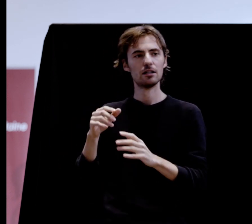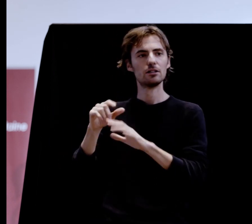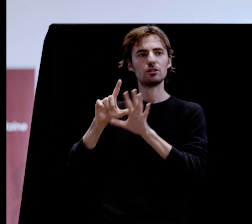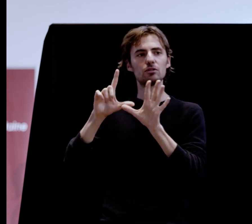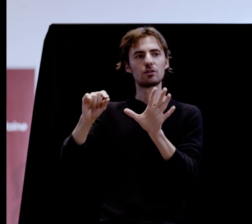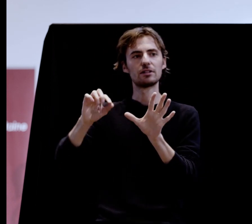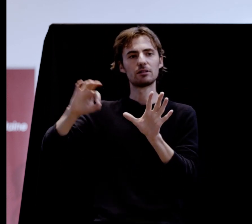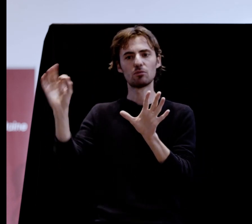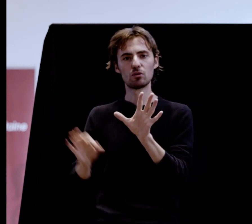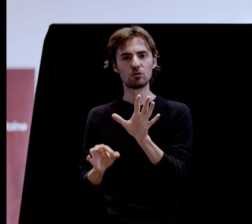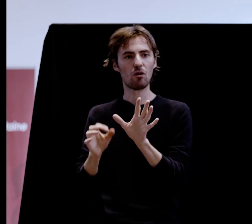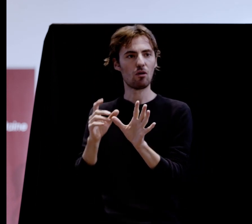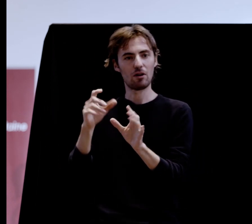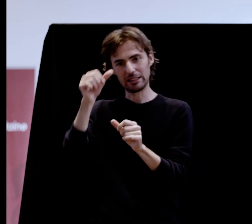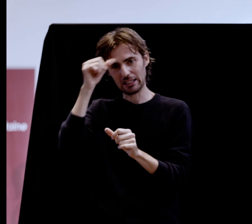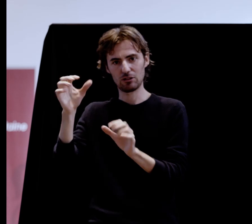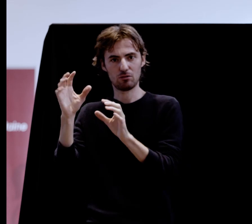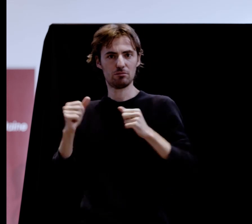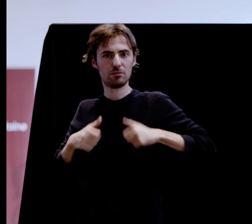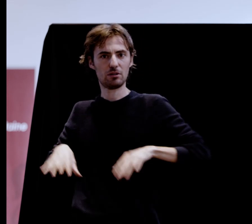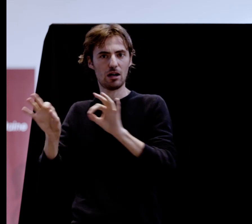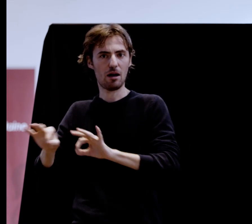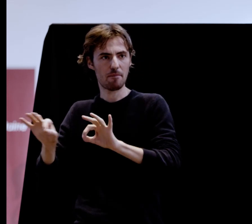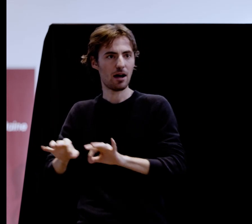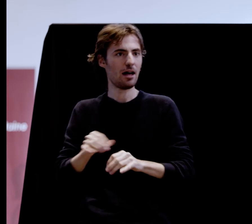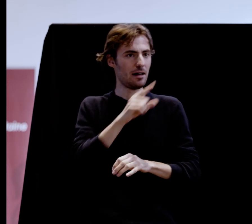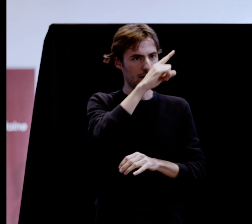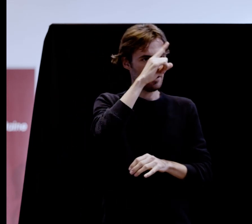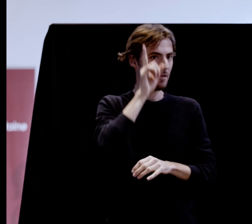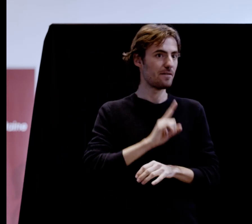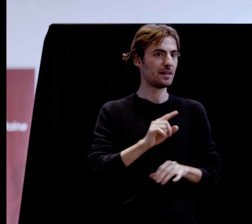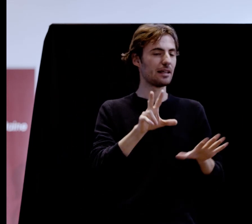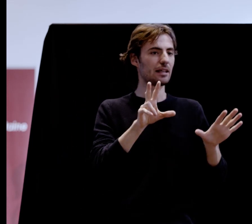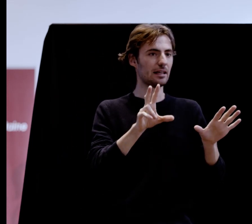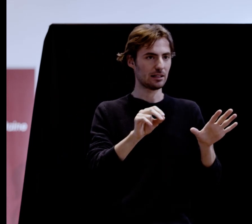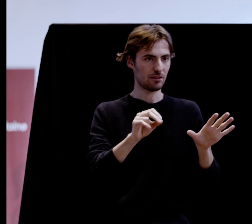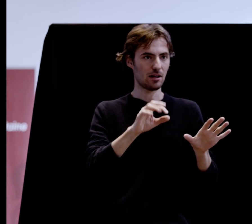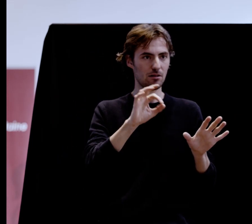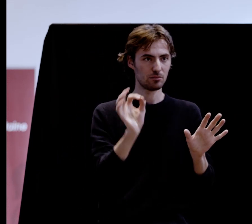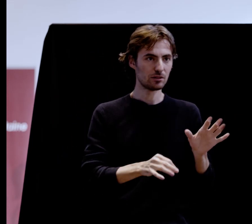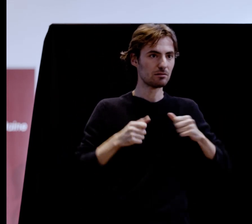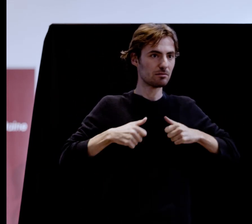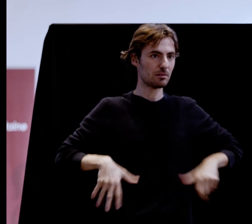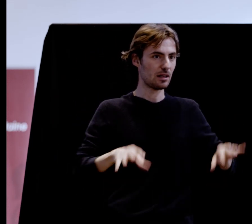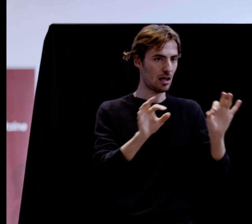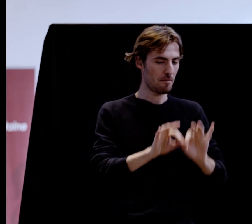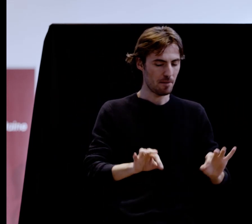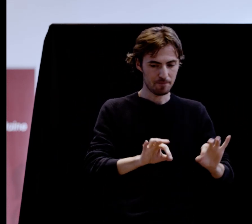n'ont pas de puberté, 90% des filles ont un déficit gonadotrope, c'est une absence de